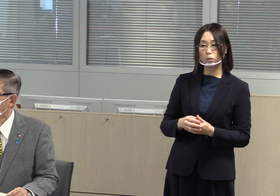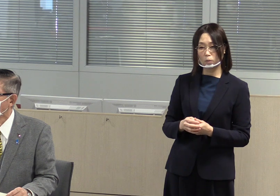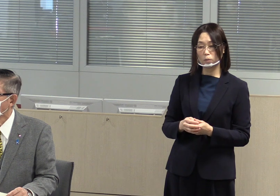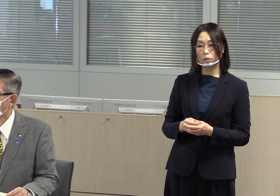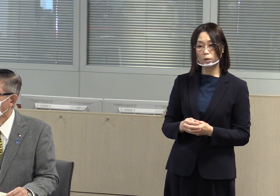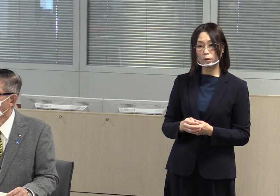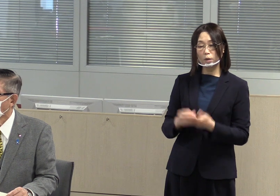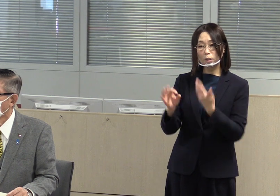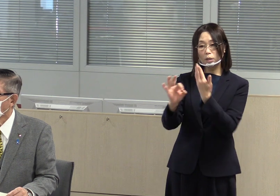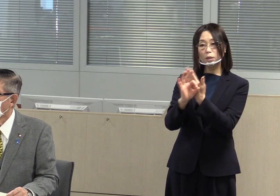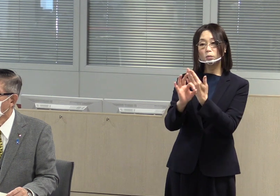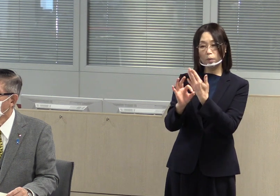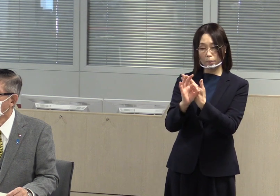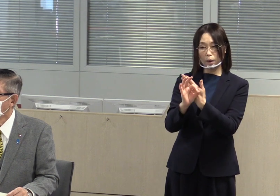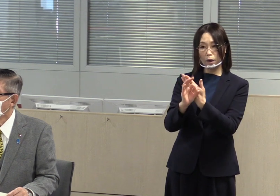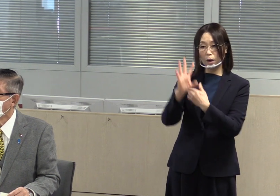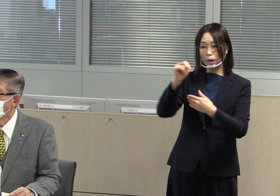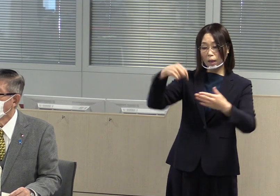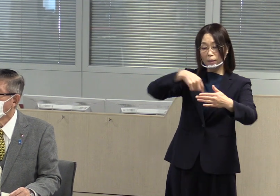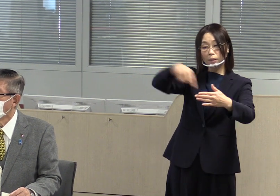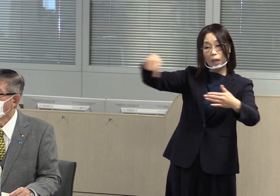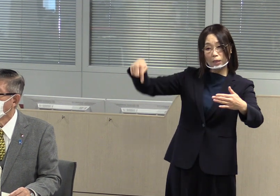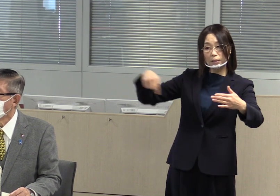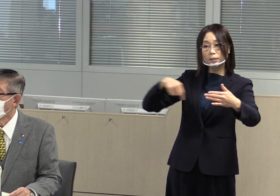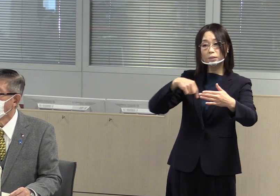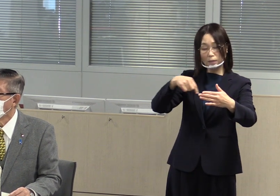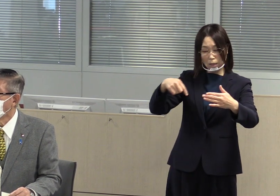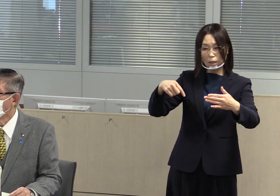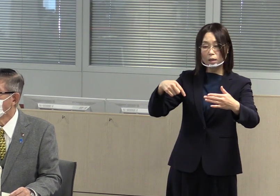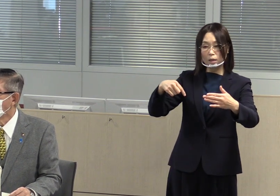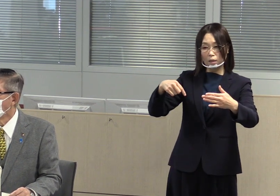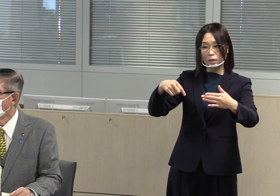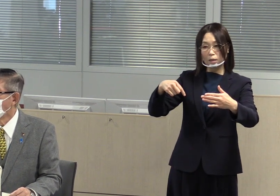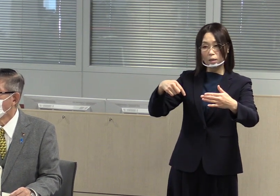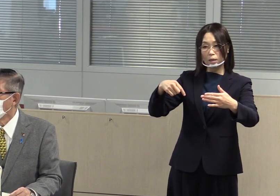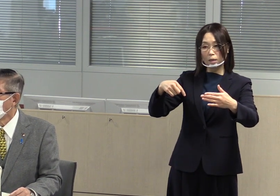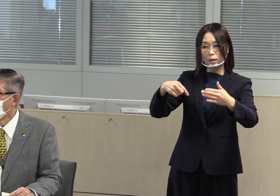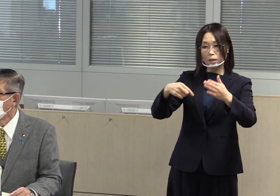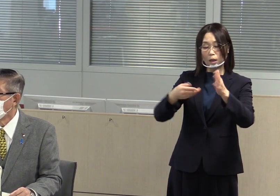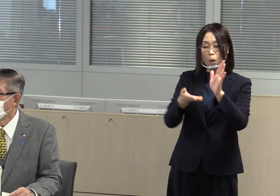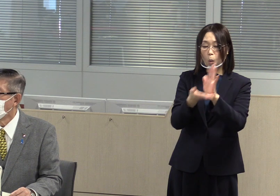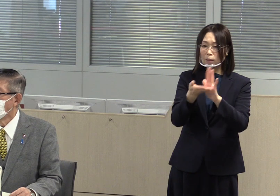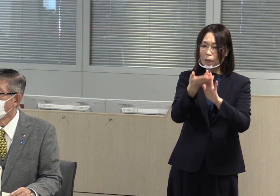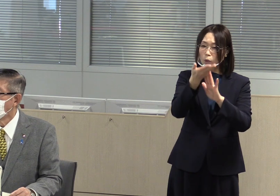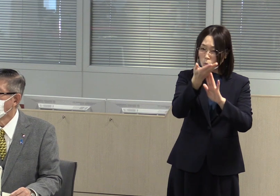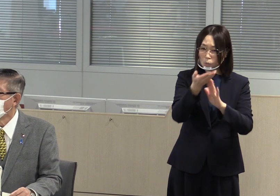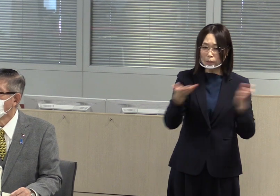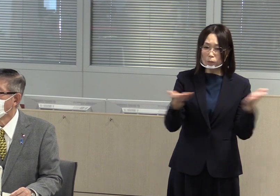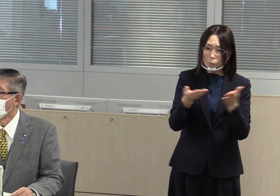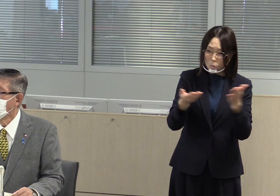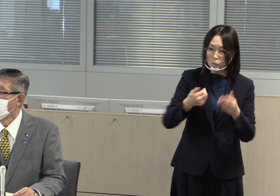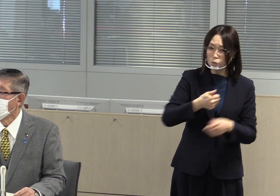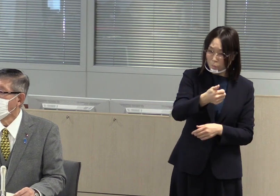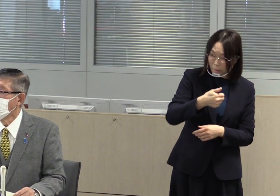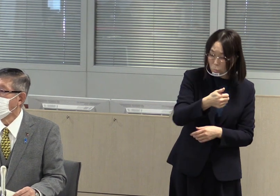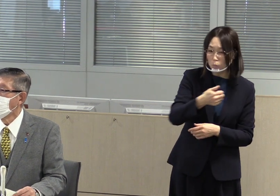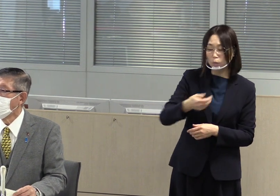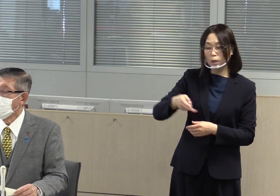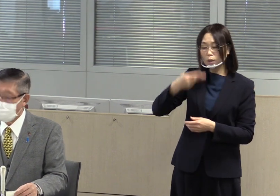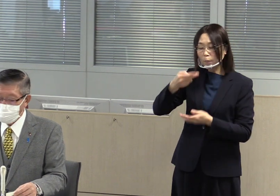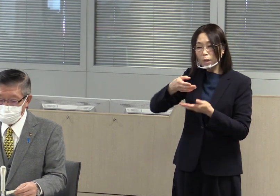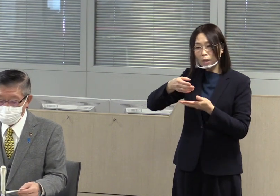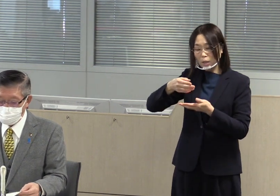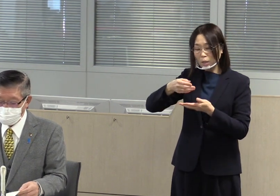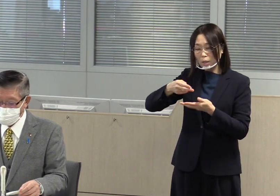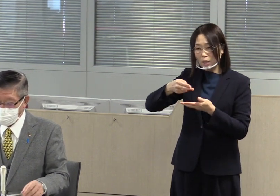ましたけれども、例えば県内でホテルにお勤めだとか飲食業に携わっていると